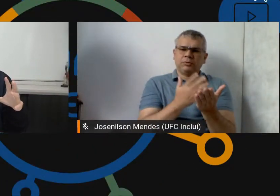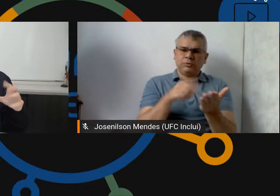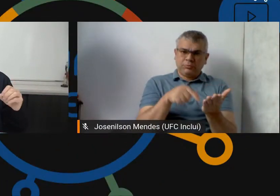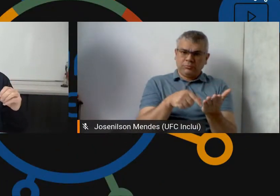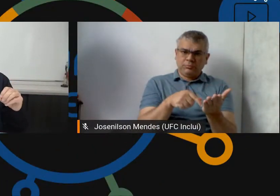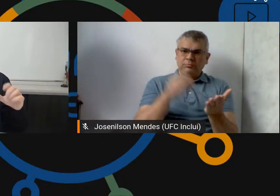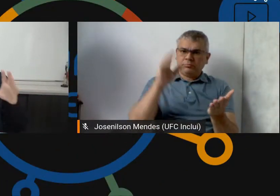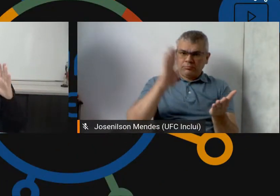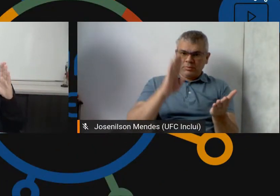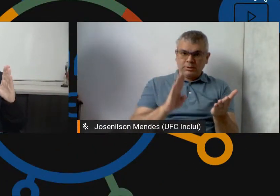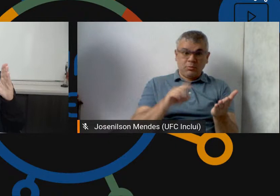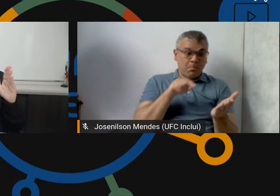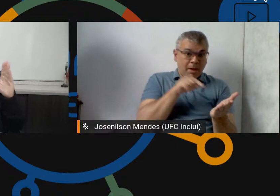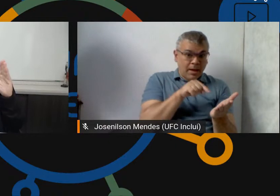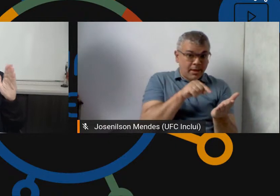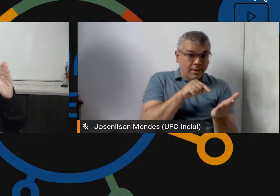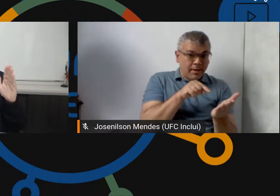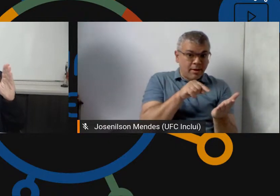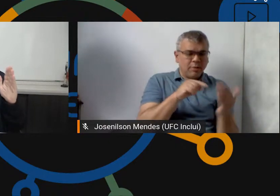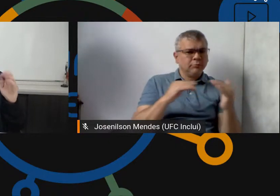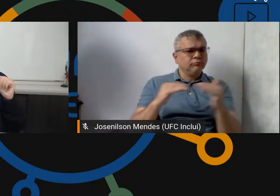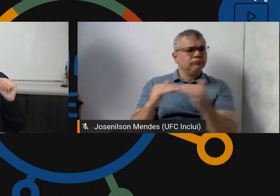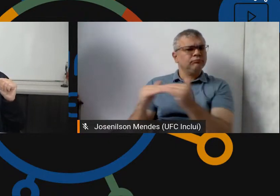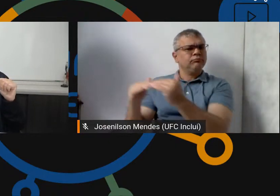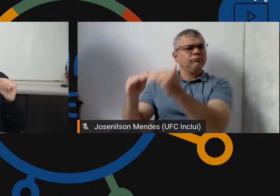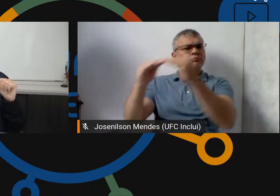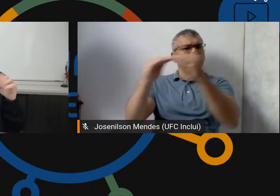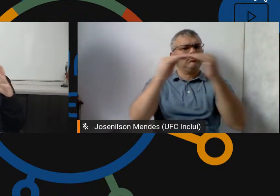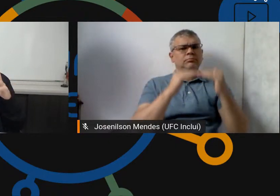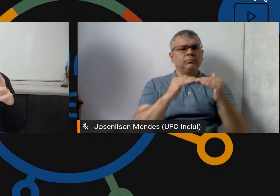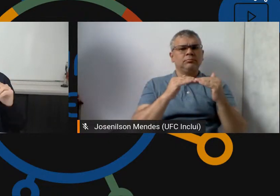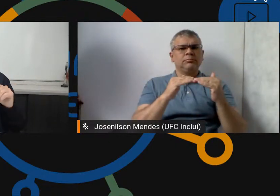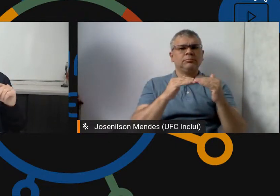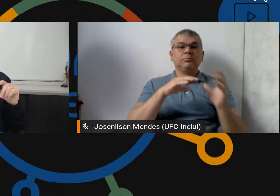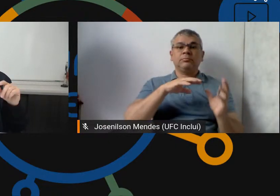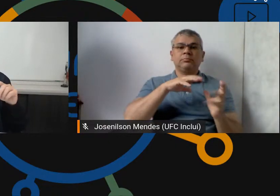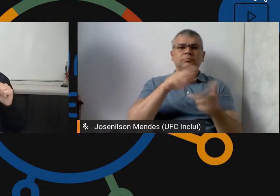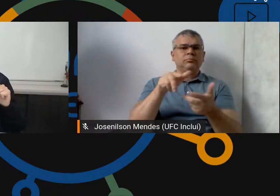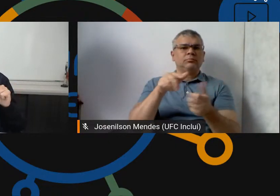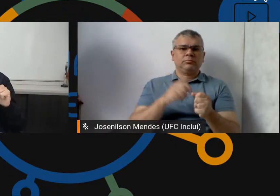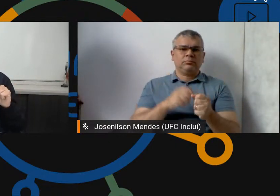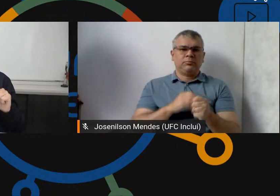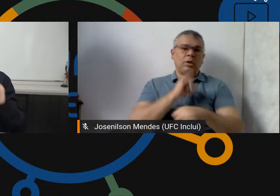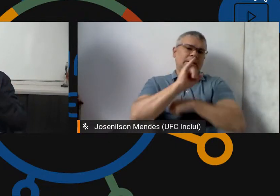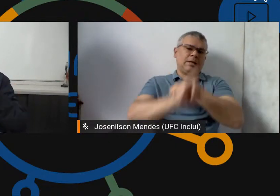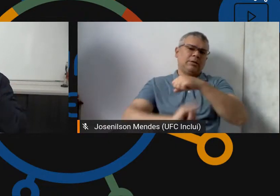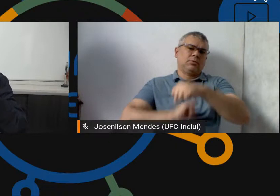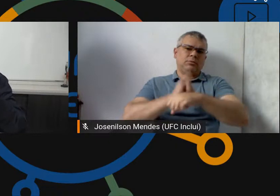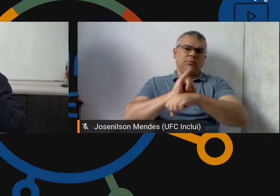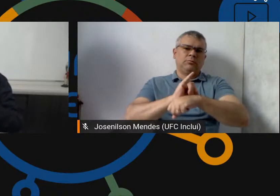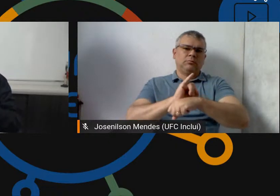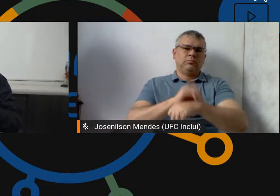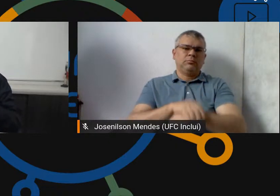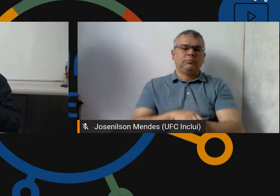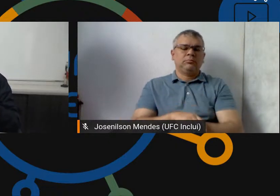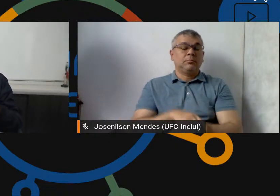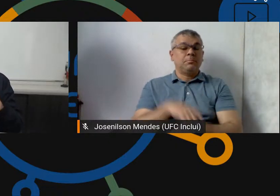de nível internacional. O que é uma revista de nível internacional? Ou uma revista internacional? Ela precisa ter três